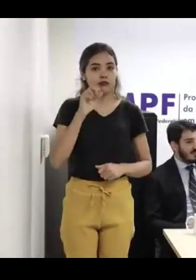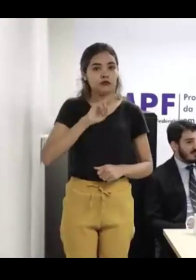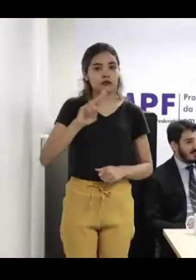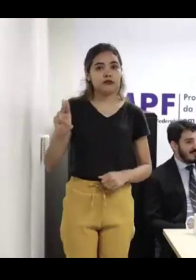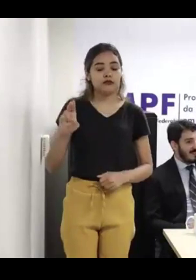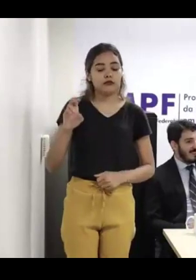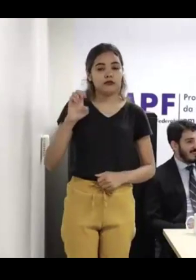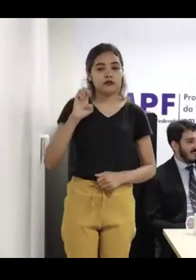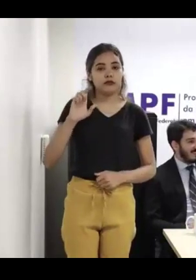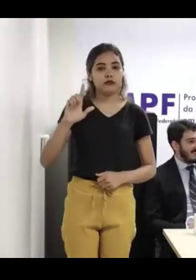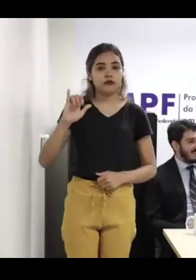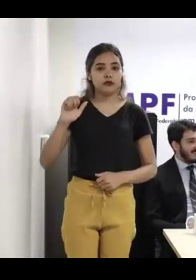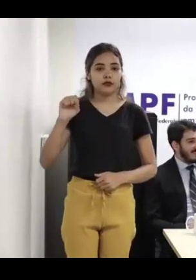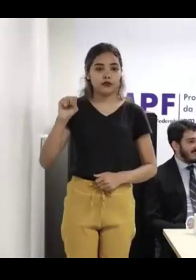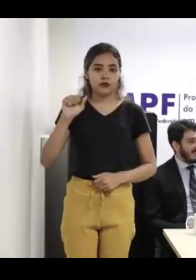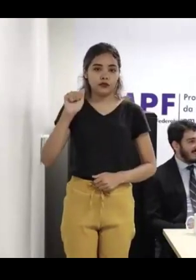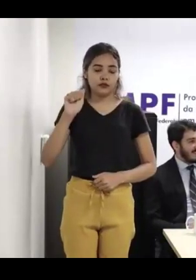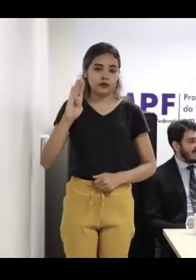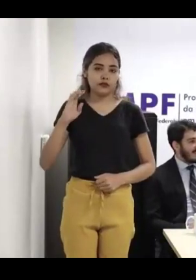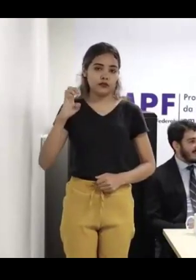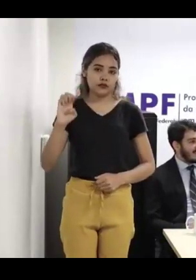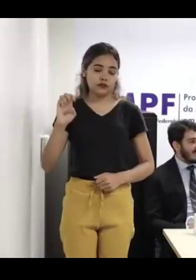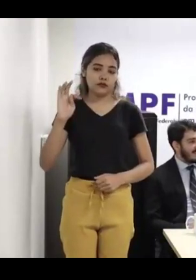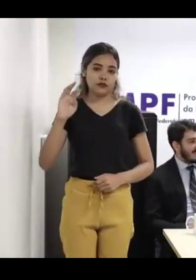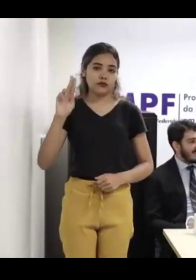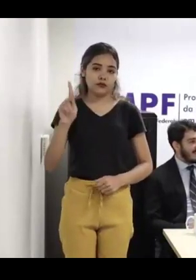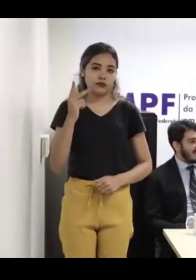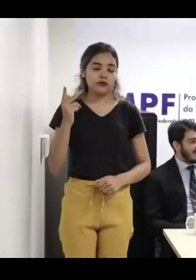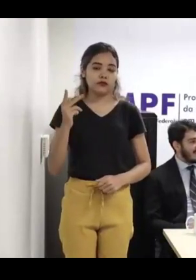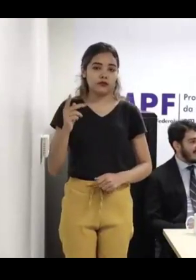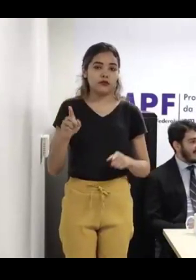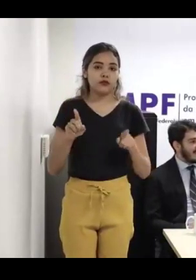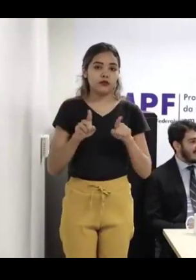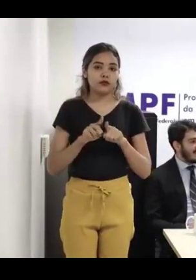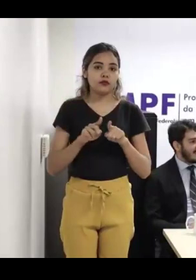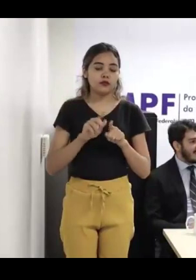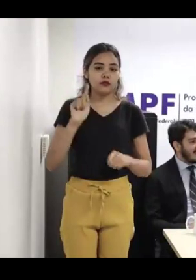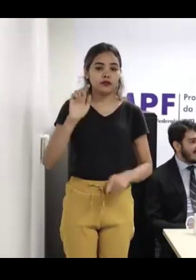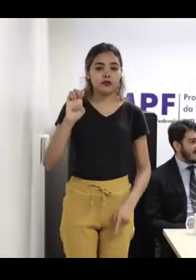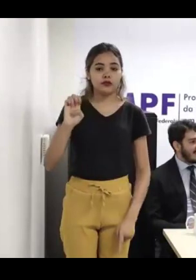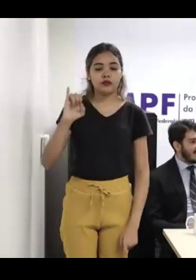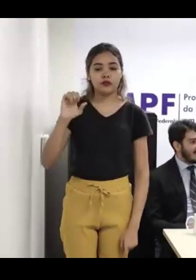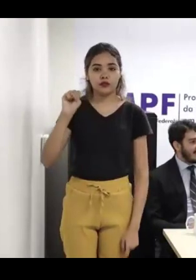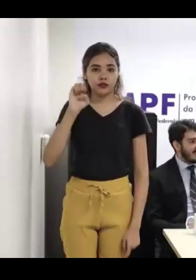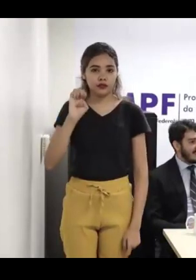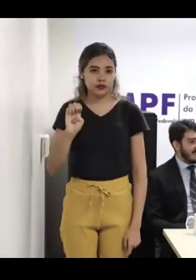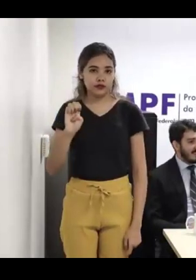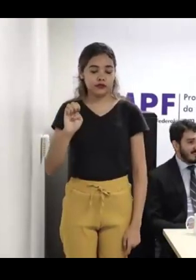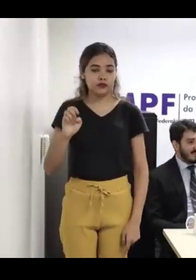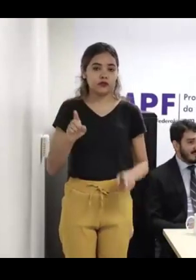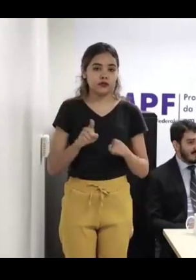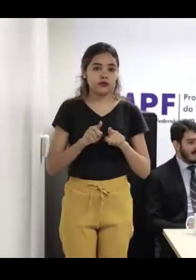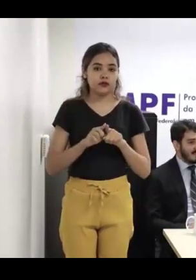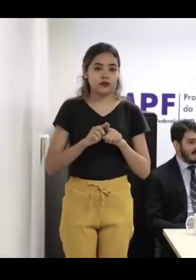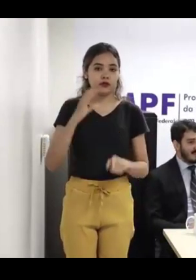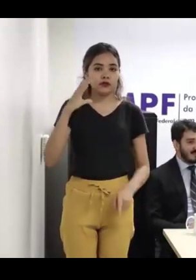J Oliveira assessora de comunicação da centras o Dr Cláudio luí da Silva delegado de polícia